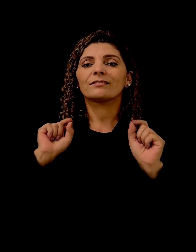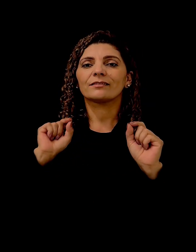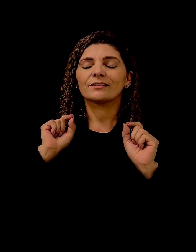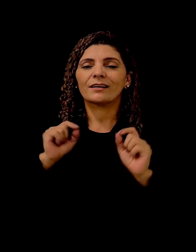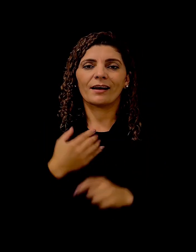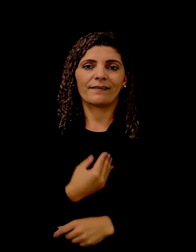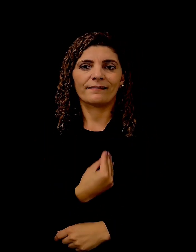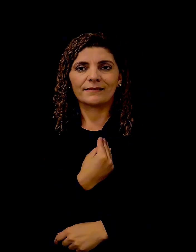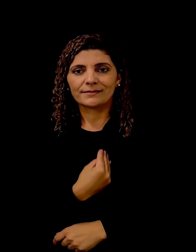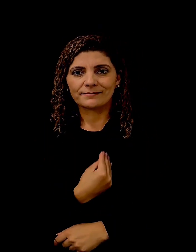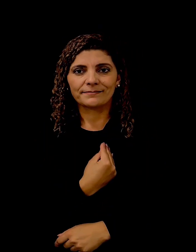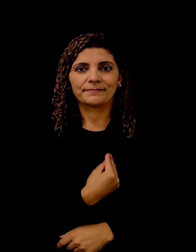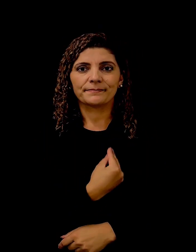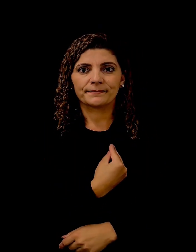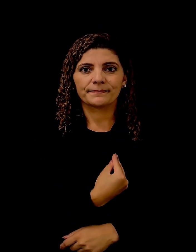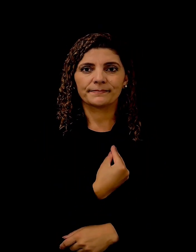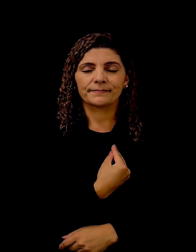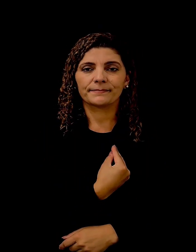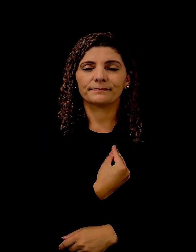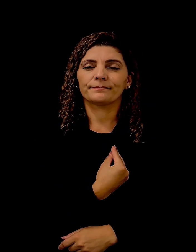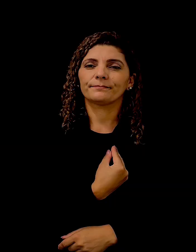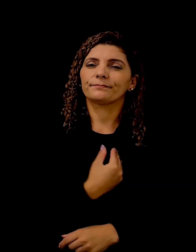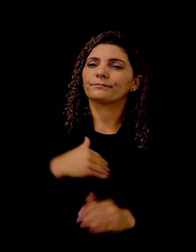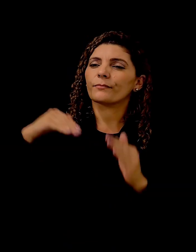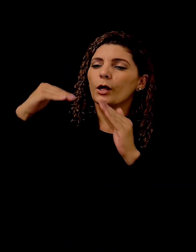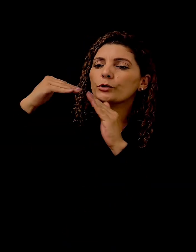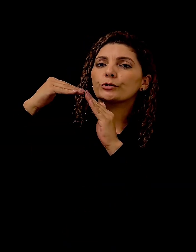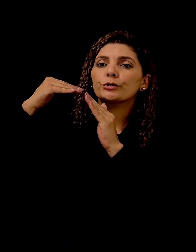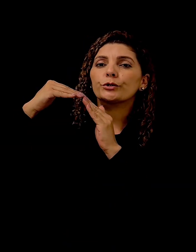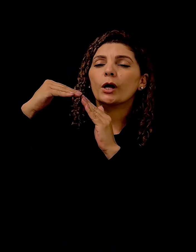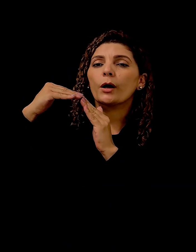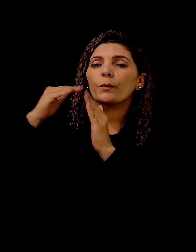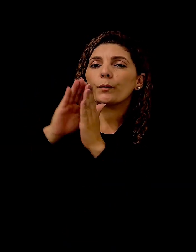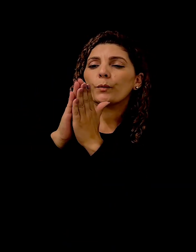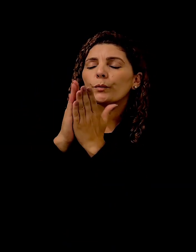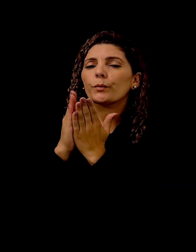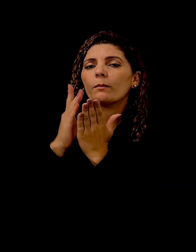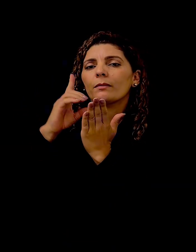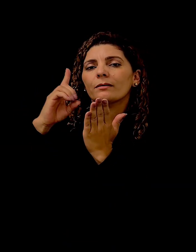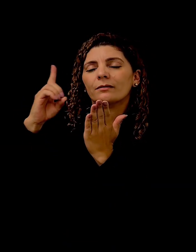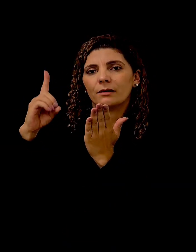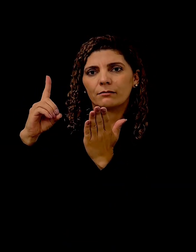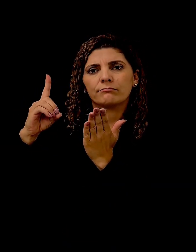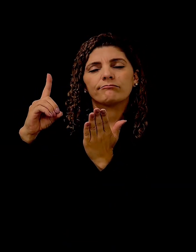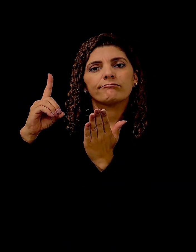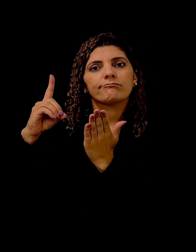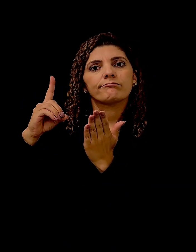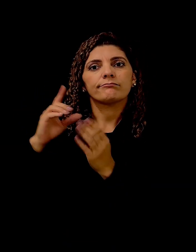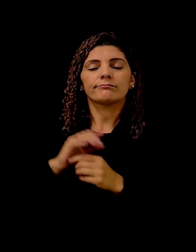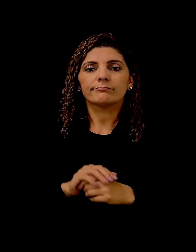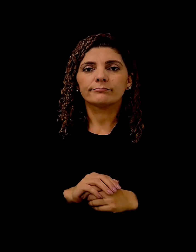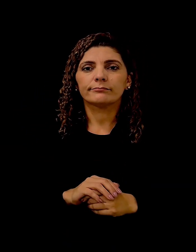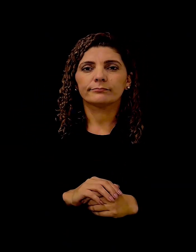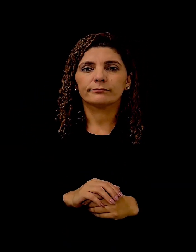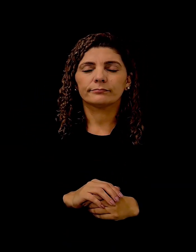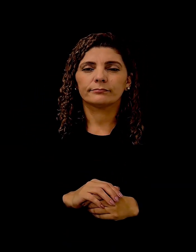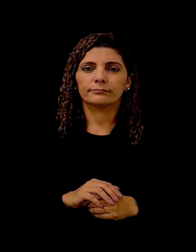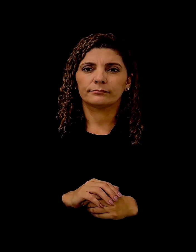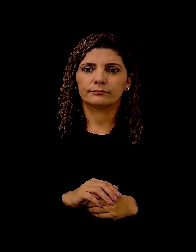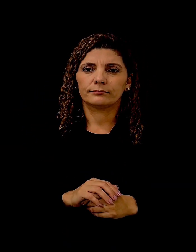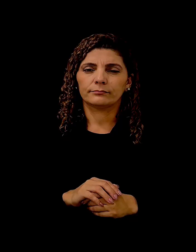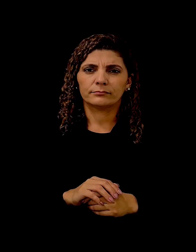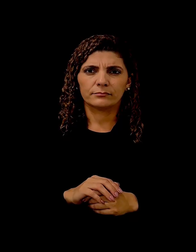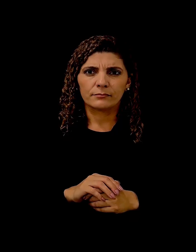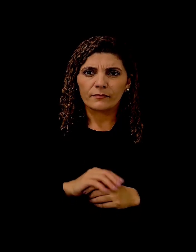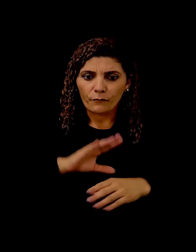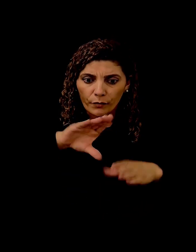a viver de acordo com a palavra de Deus na igreja. Não foi na escola,